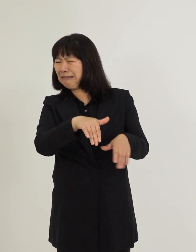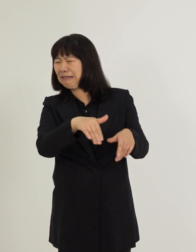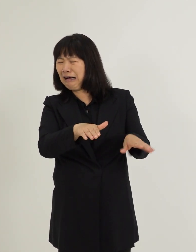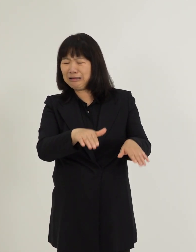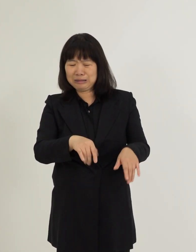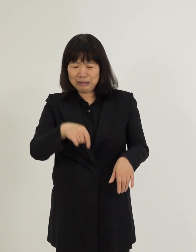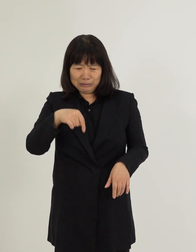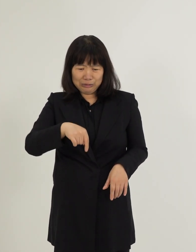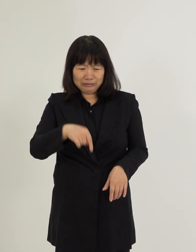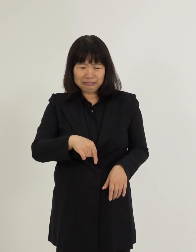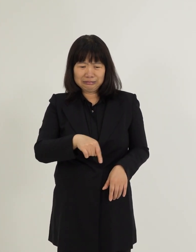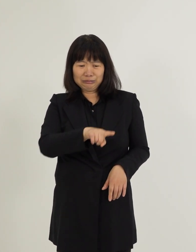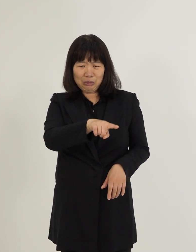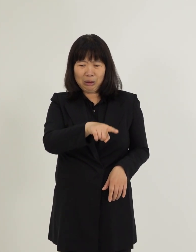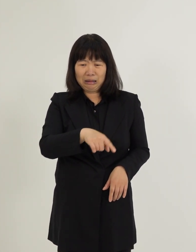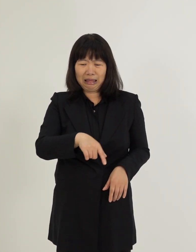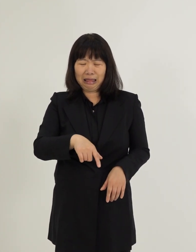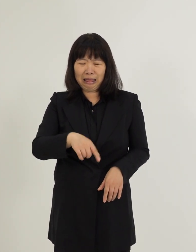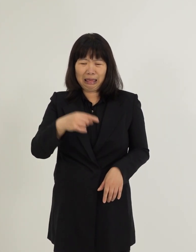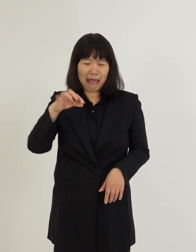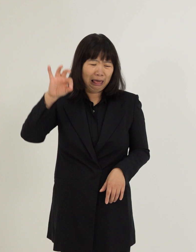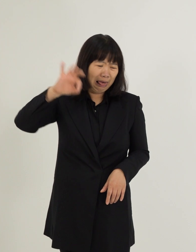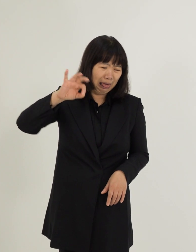같은 사람들 오는 데가 아니야.